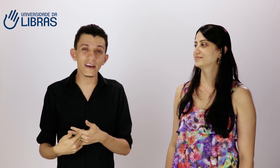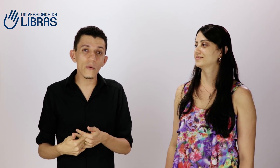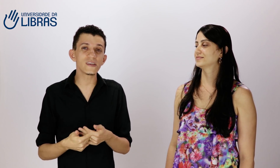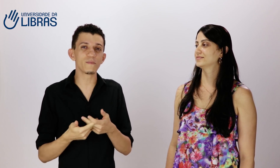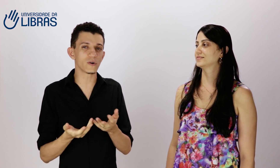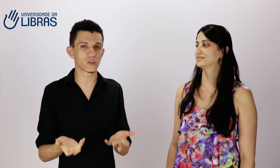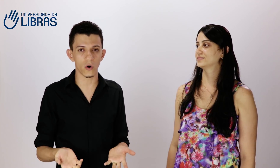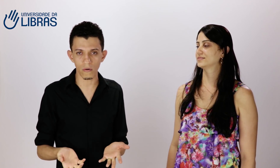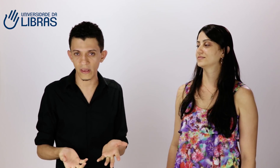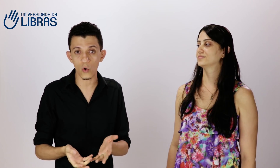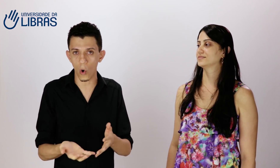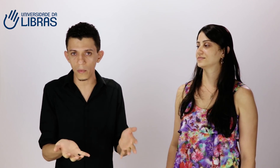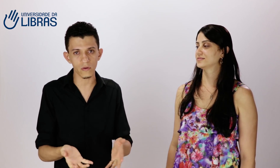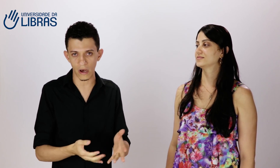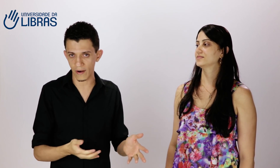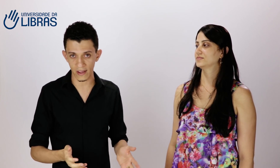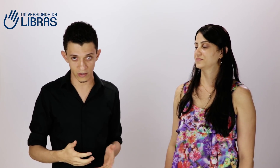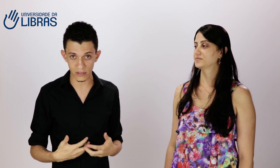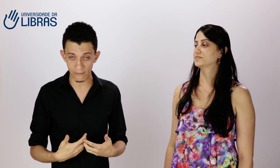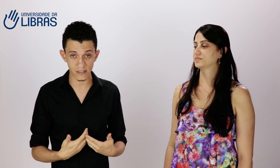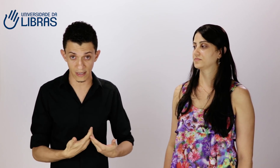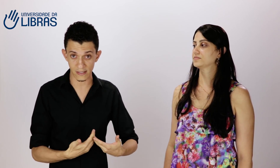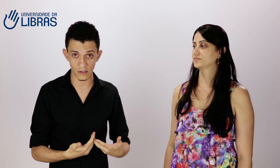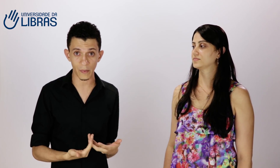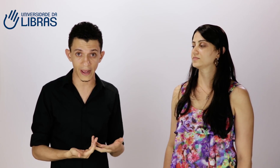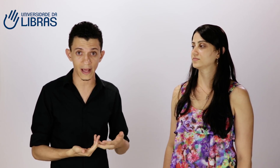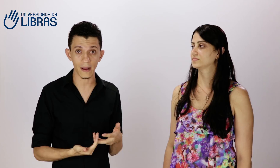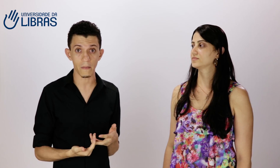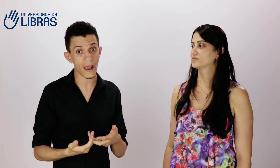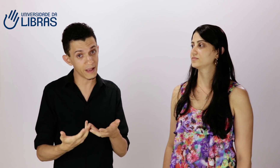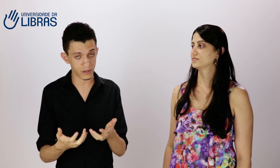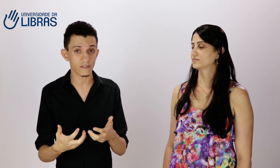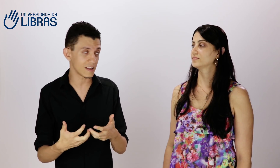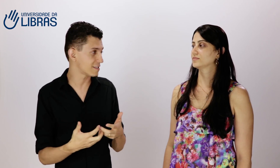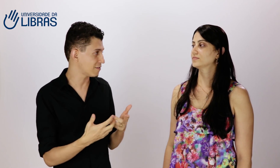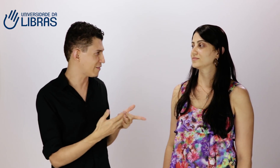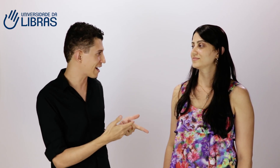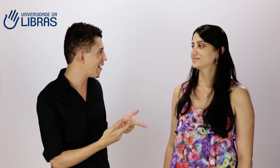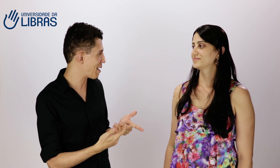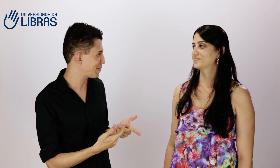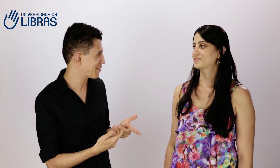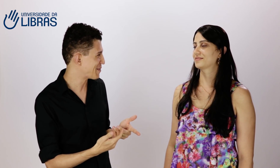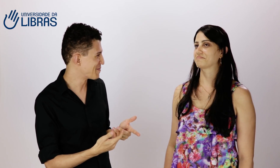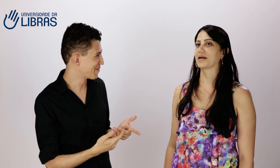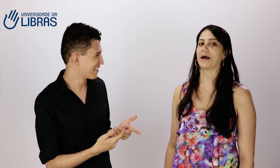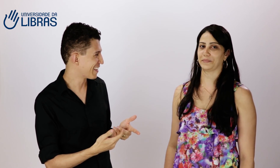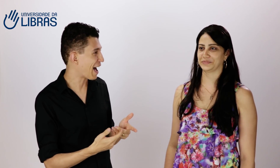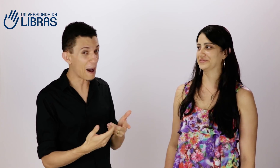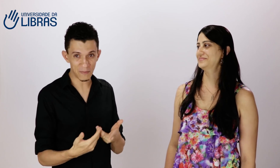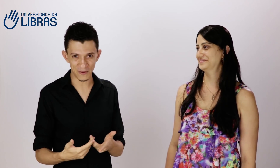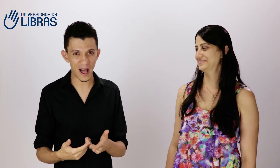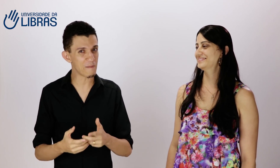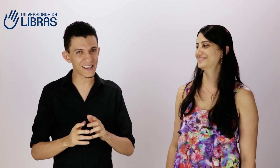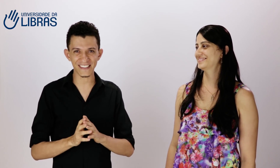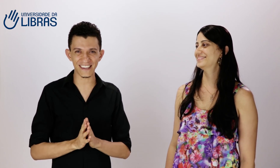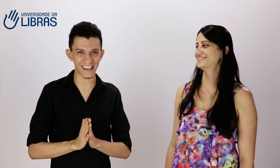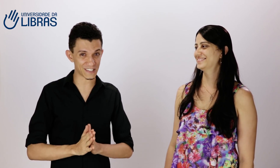não esboçou incômodo na hora que eu estava sinalizando para ela, e eu estava sinalizando devagar ou rápido? Rápido. A minha sinalização